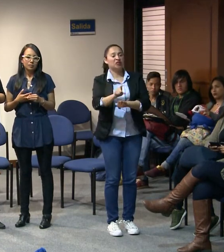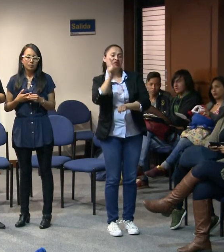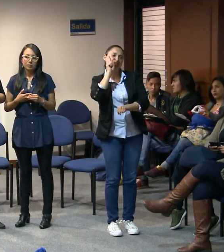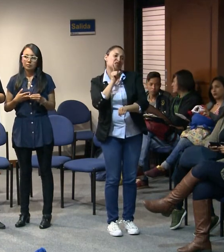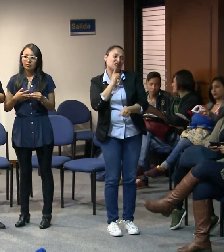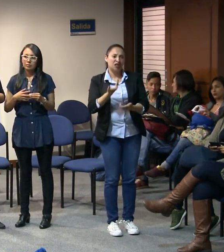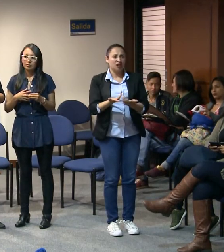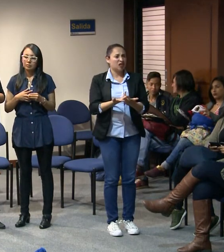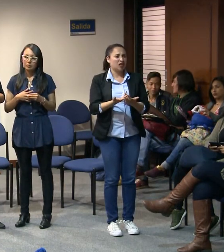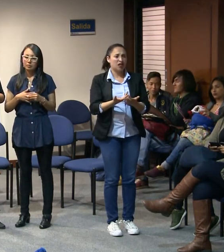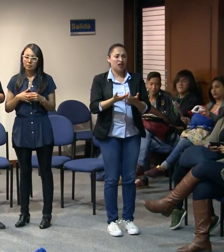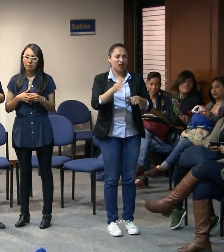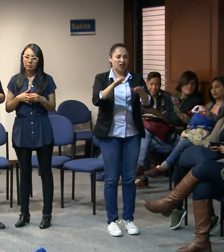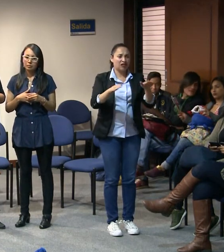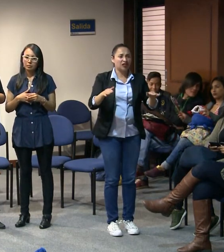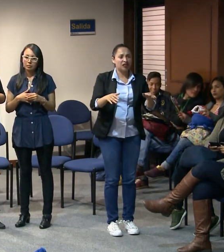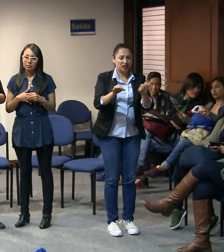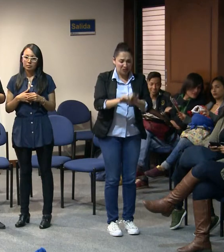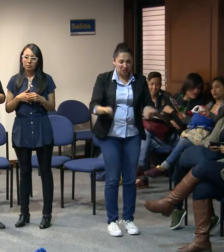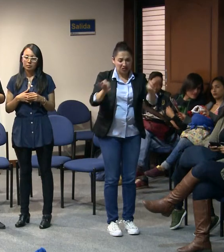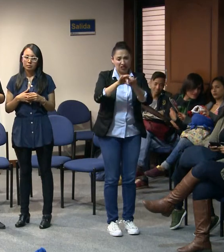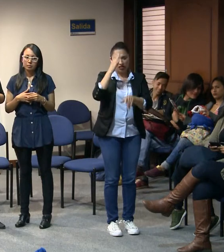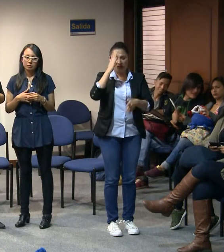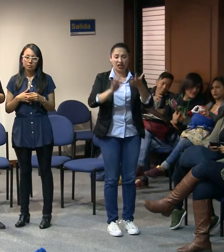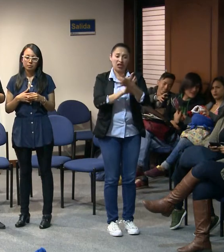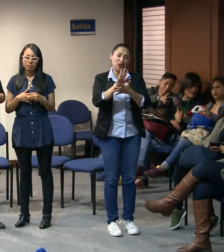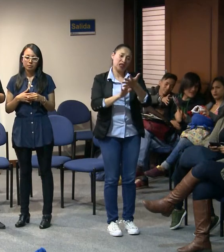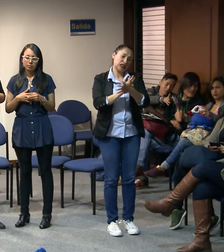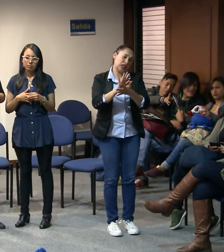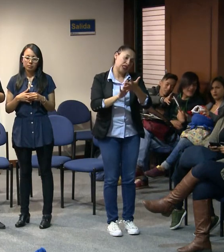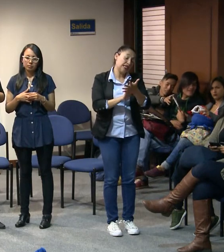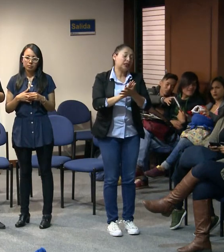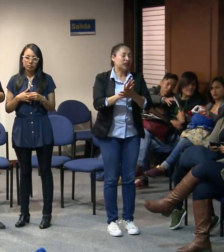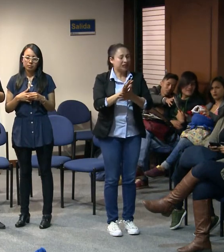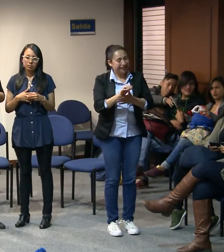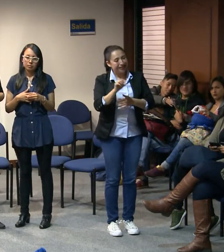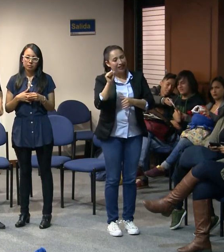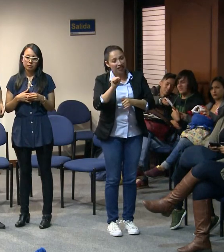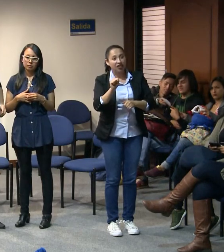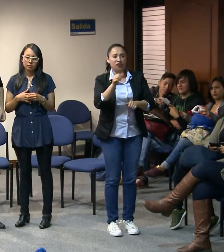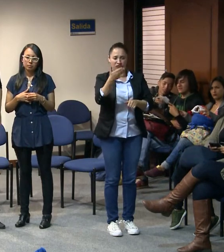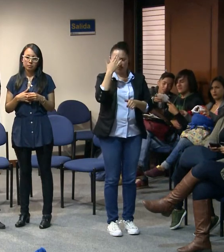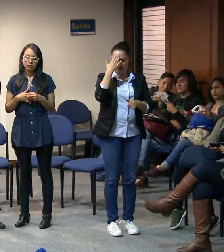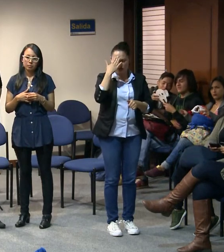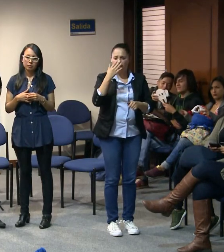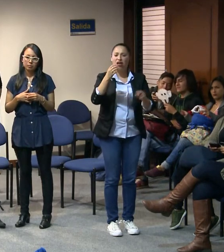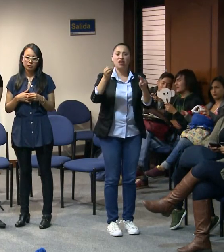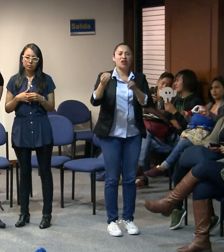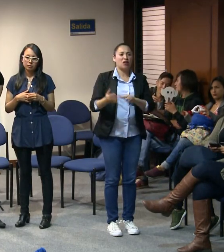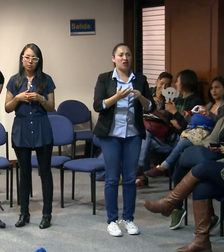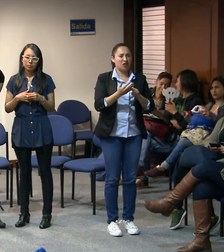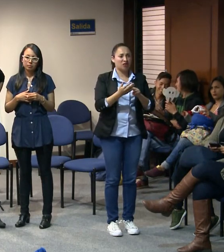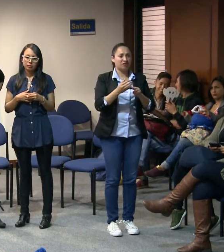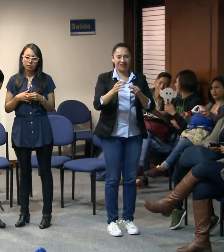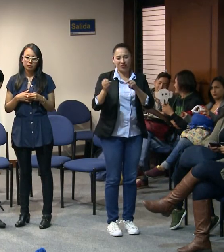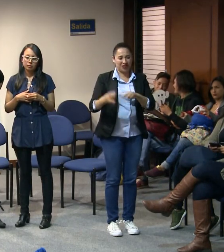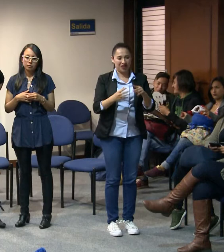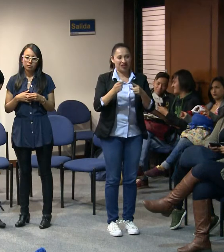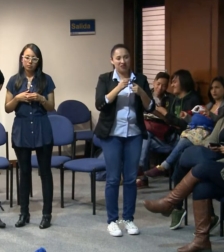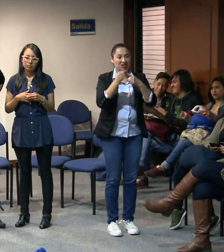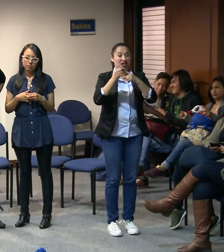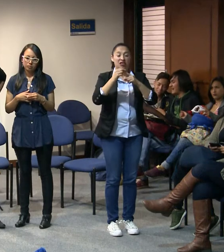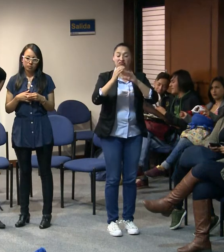necesario muchas veces saber lengua de señas. Pues bien, porque muchos de los educadores especiales no manejan totalmente la lengua de